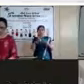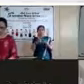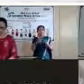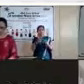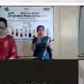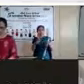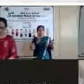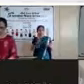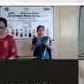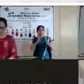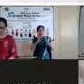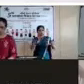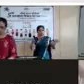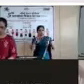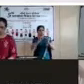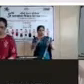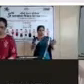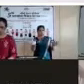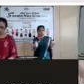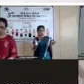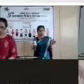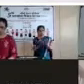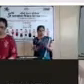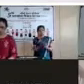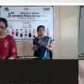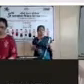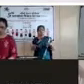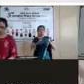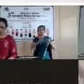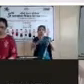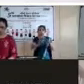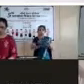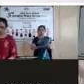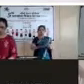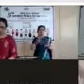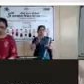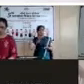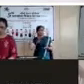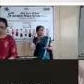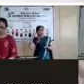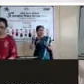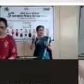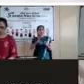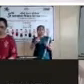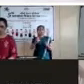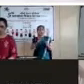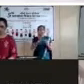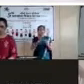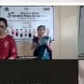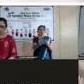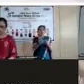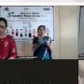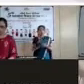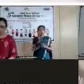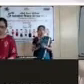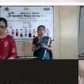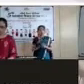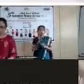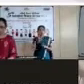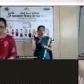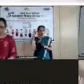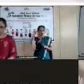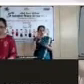में उनके योगदान के लिए एफएमएम, सामुदायिक रेडियो तथा सुगम मीडिया उत्पादन सेंटर के द्वारा